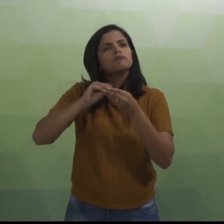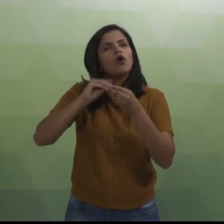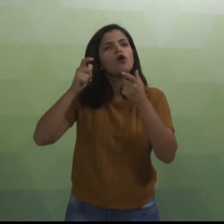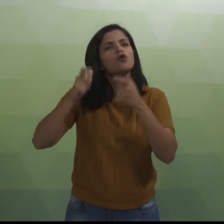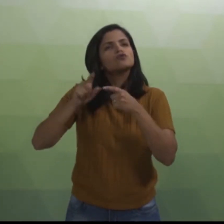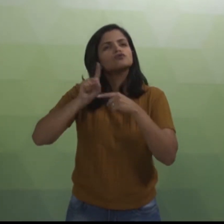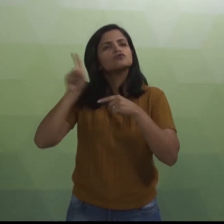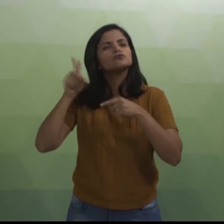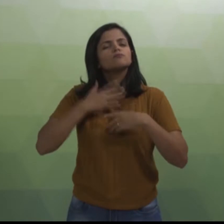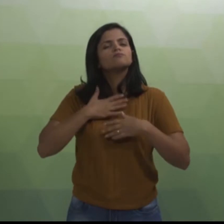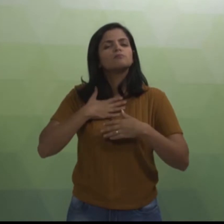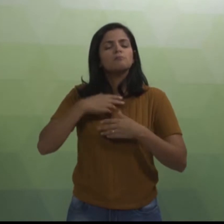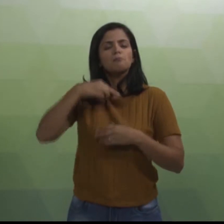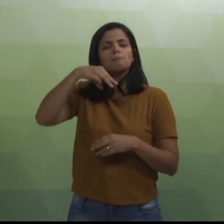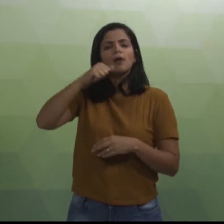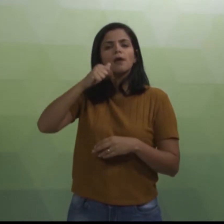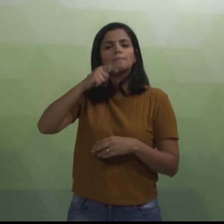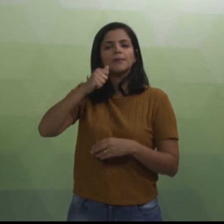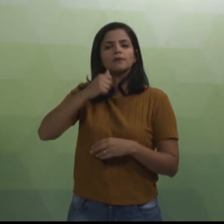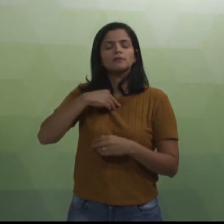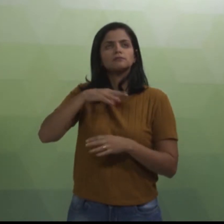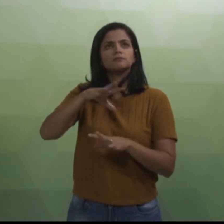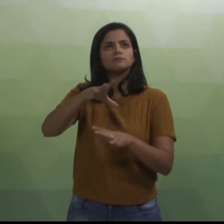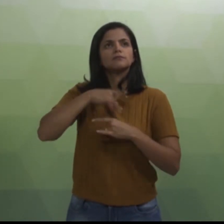para que fique clara a sinalização,